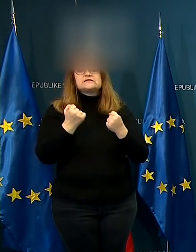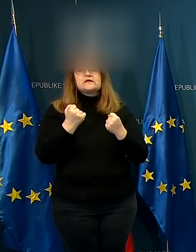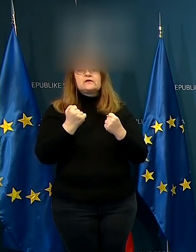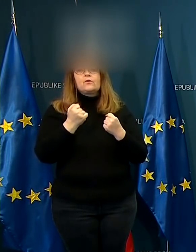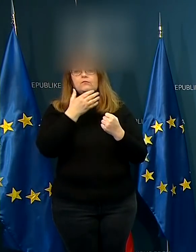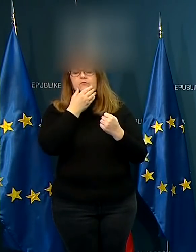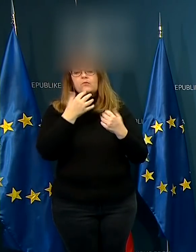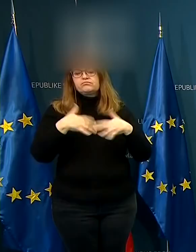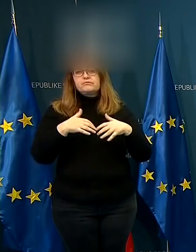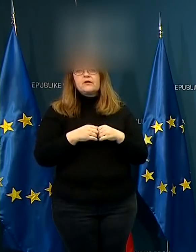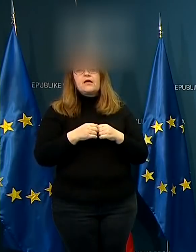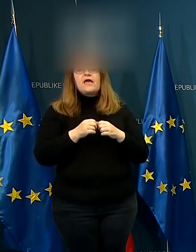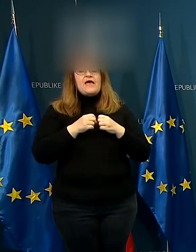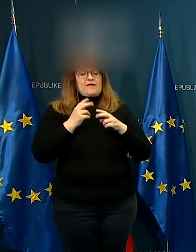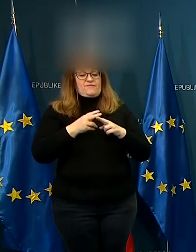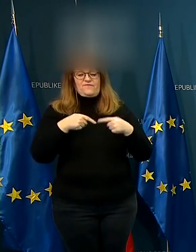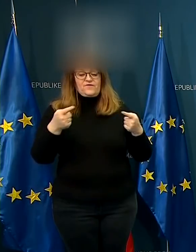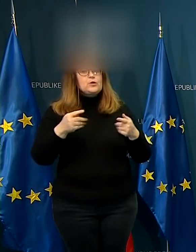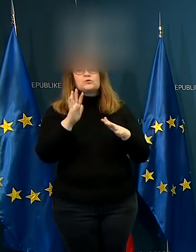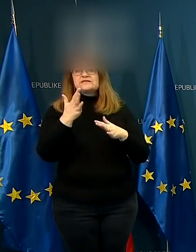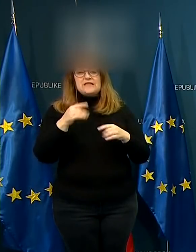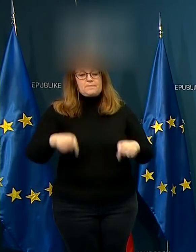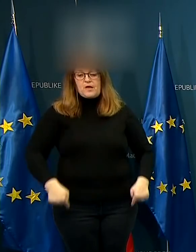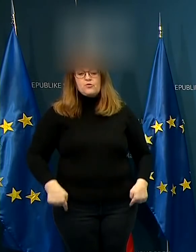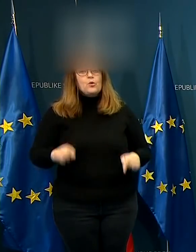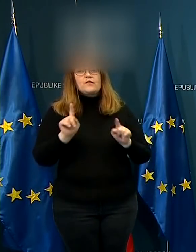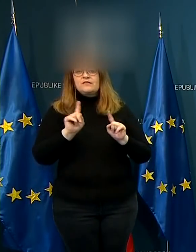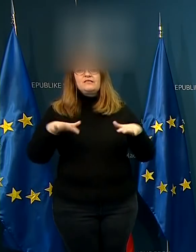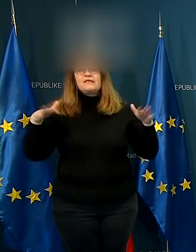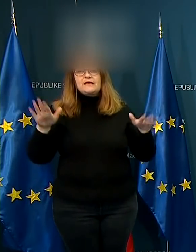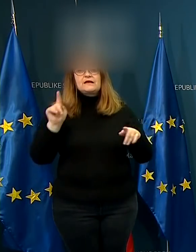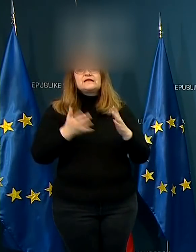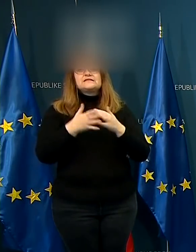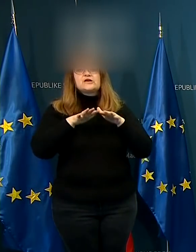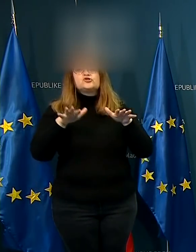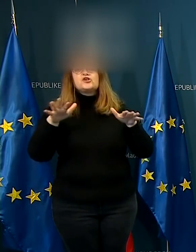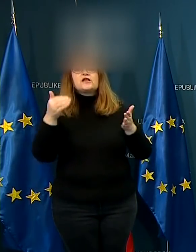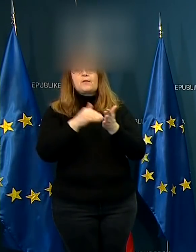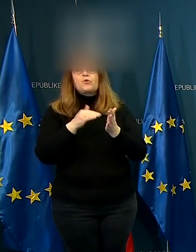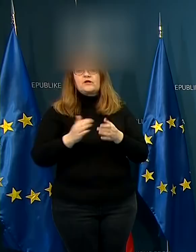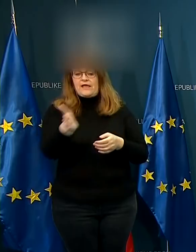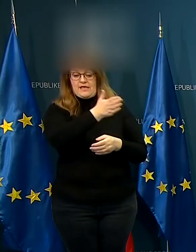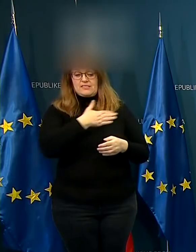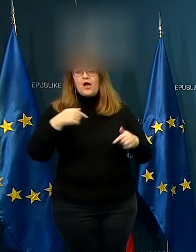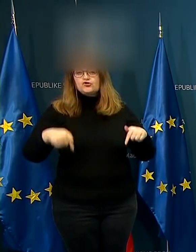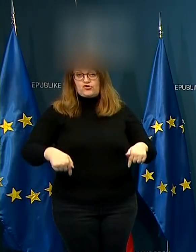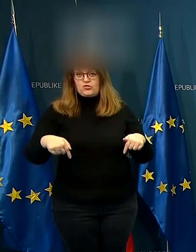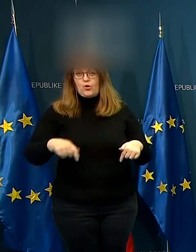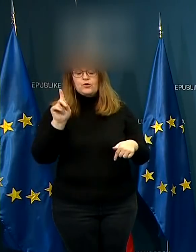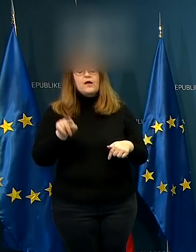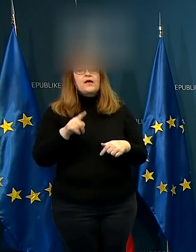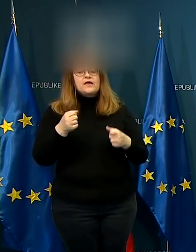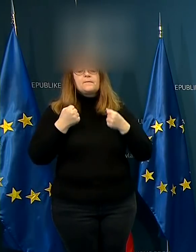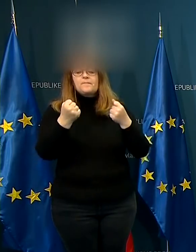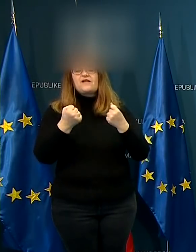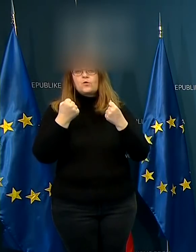povedna. Virus nima nog, niti kril in za širjenje potrebuje naše noge in